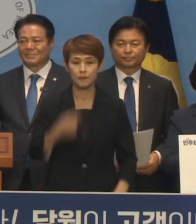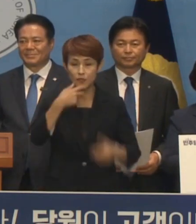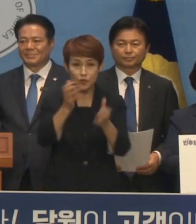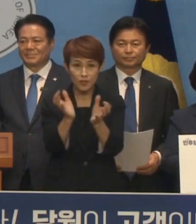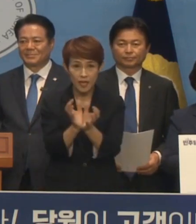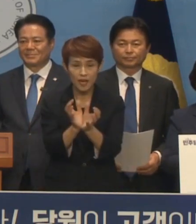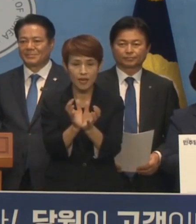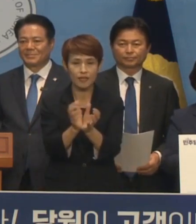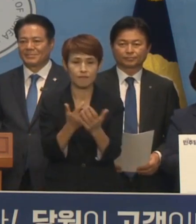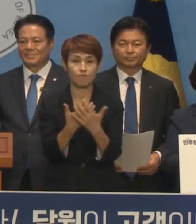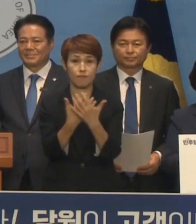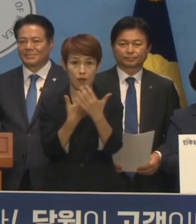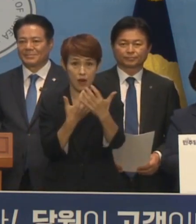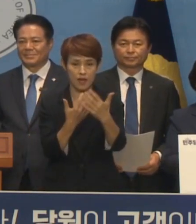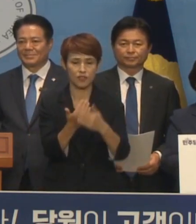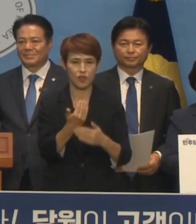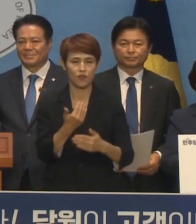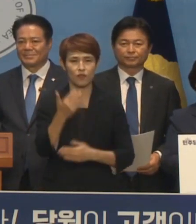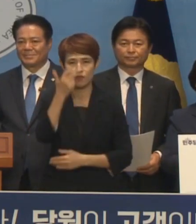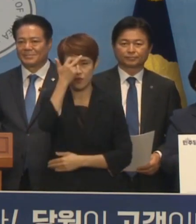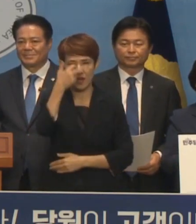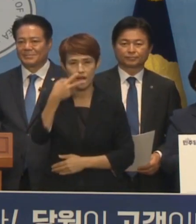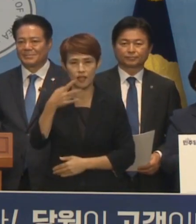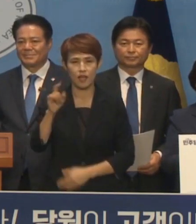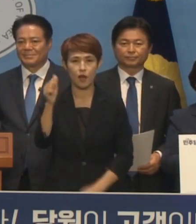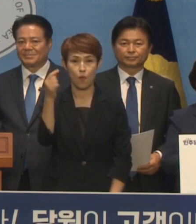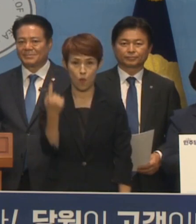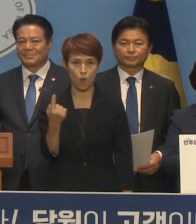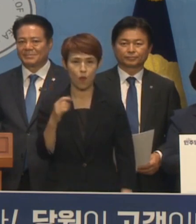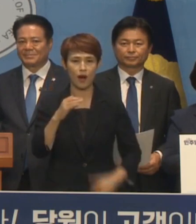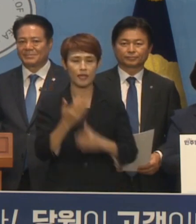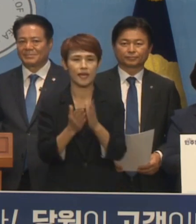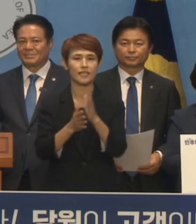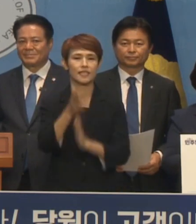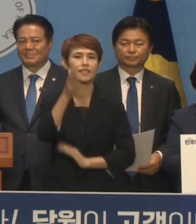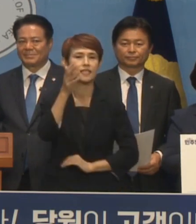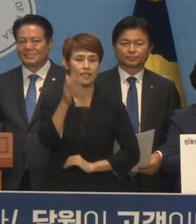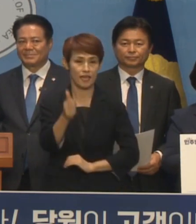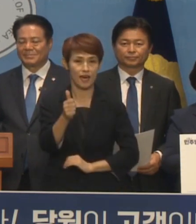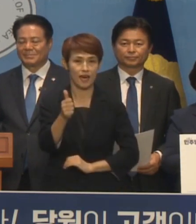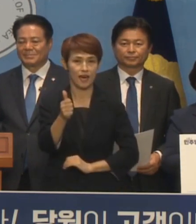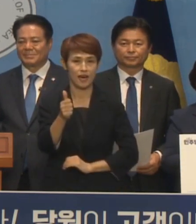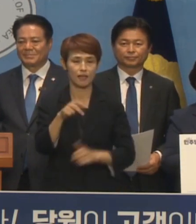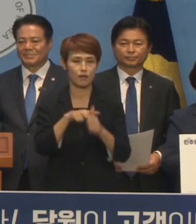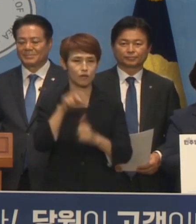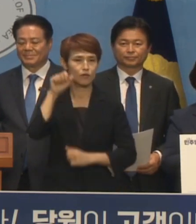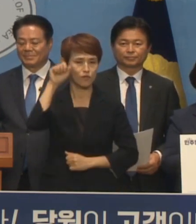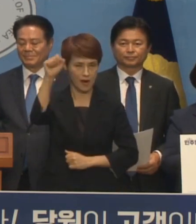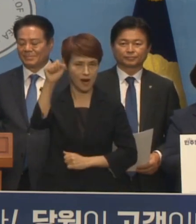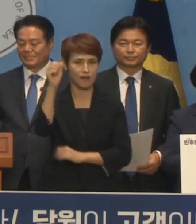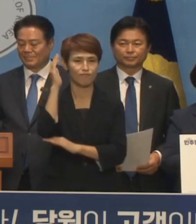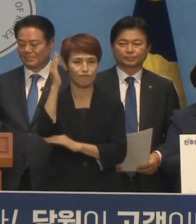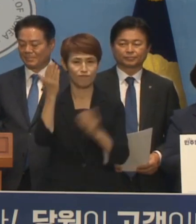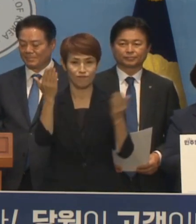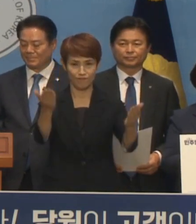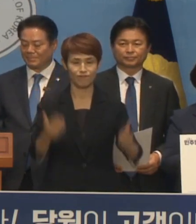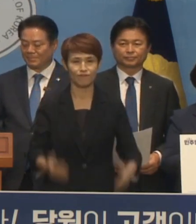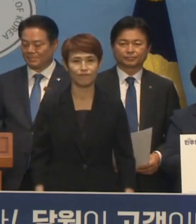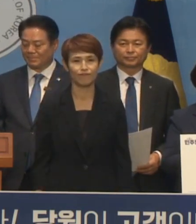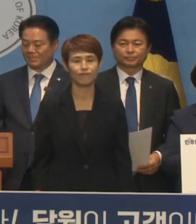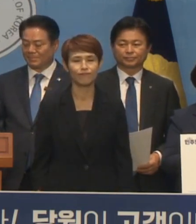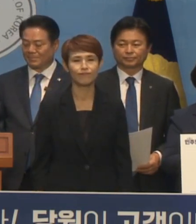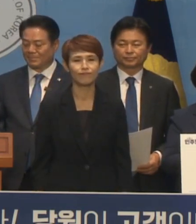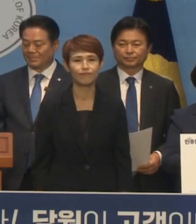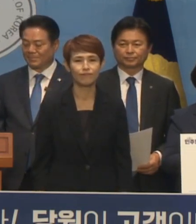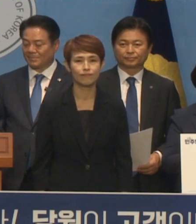앞두고 최대호 안양시장님의 출마 기자회견을 갖게 되었습니다. 오늘 출마 기자회견에